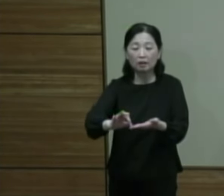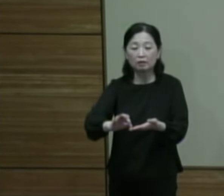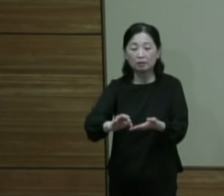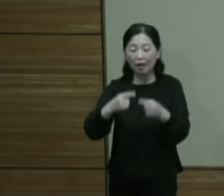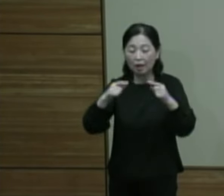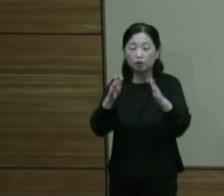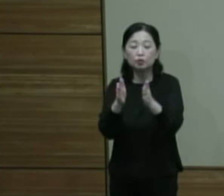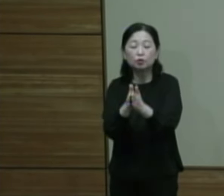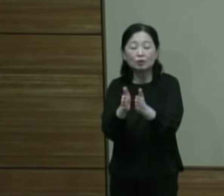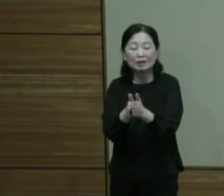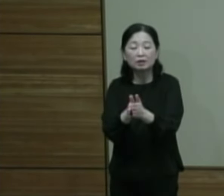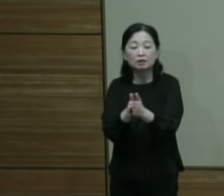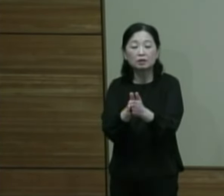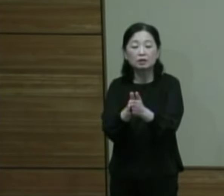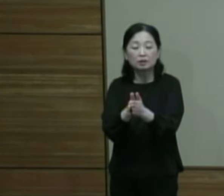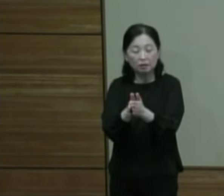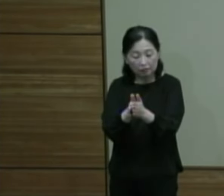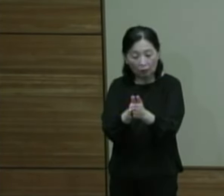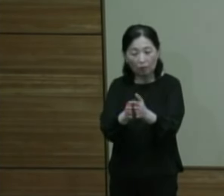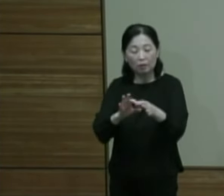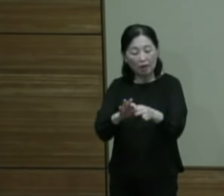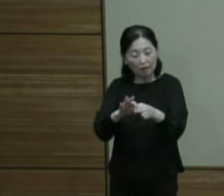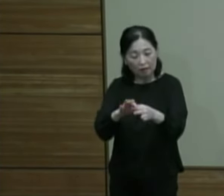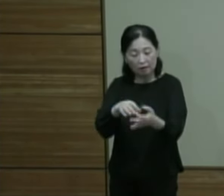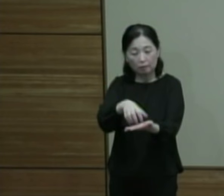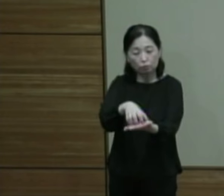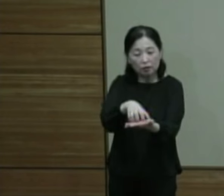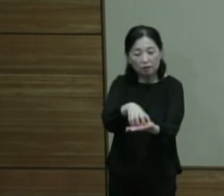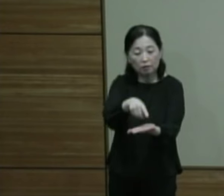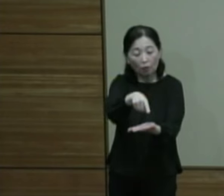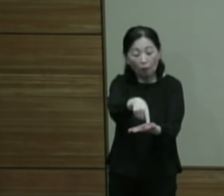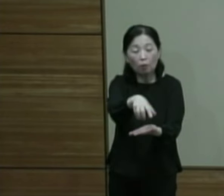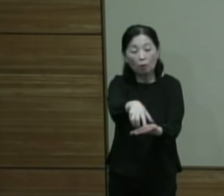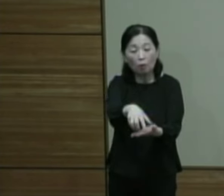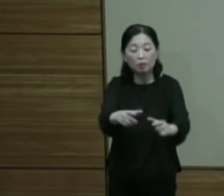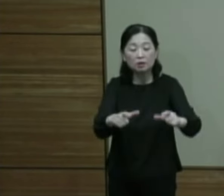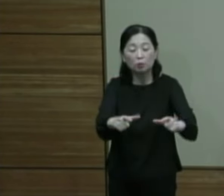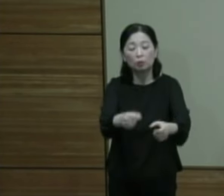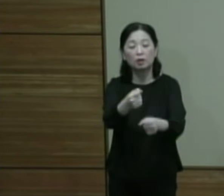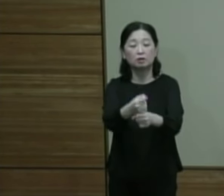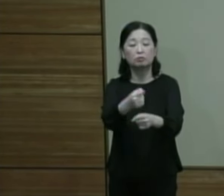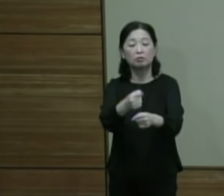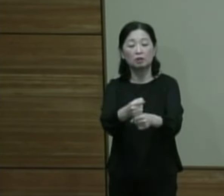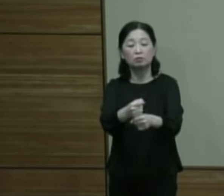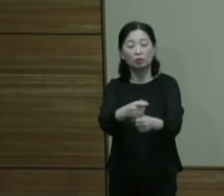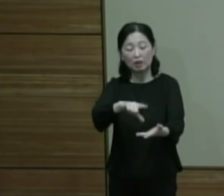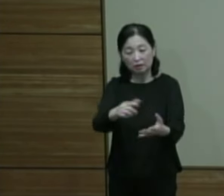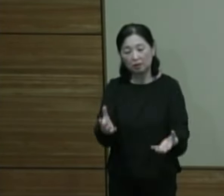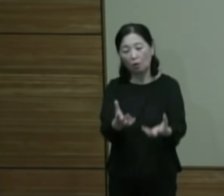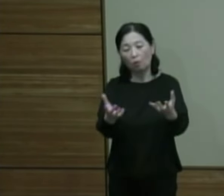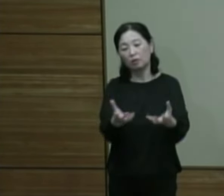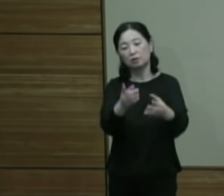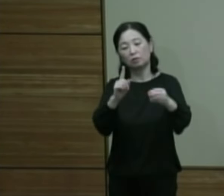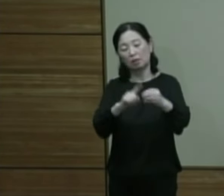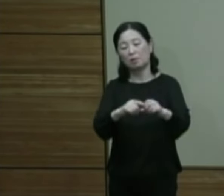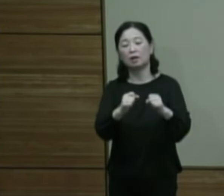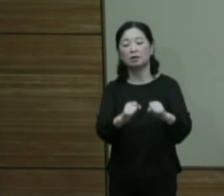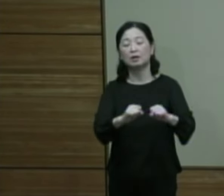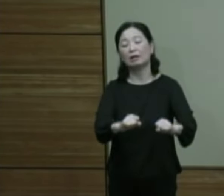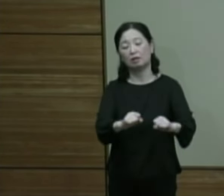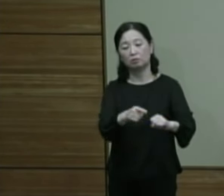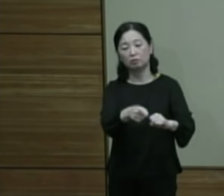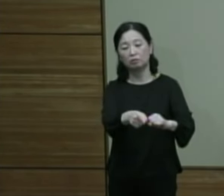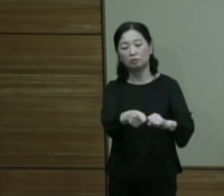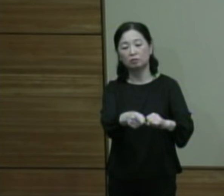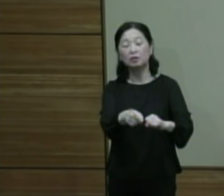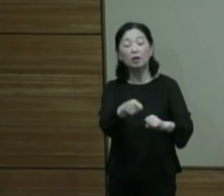のプリンなどを、龍神村で、作ってですね、地域保護しに役立てていると。そのことも全て秋篠宮